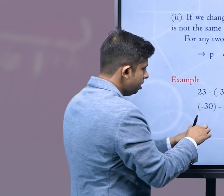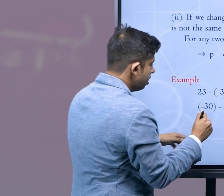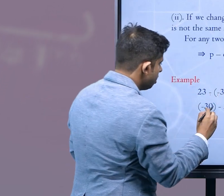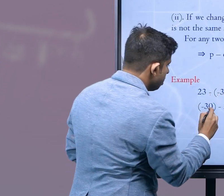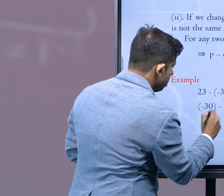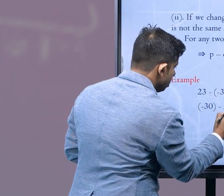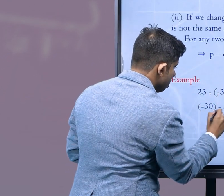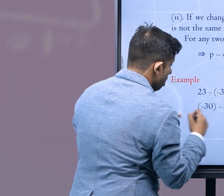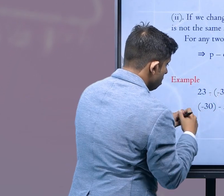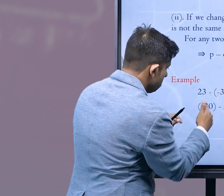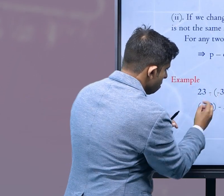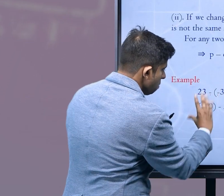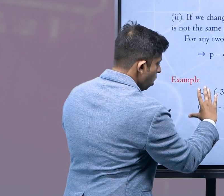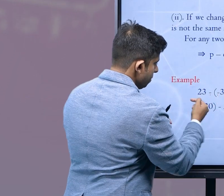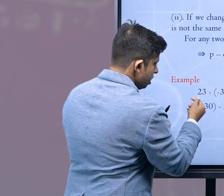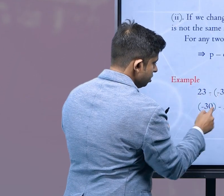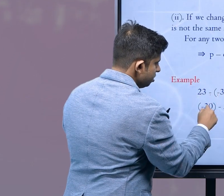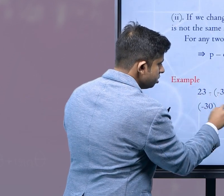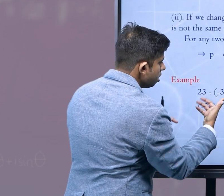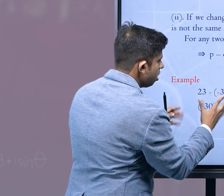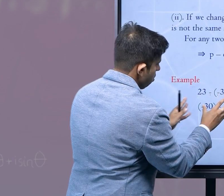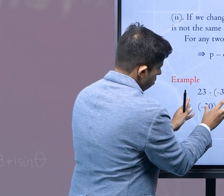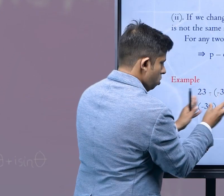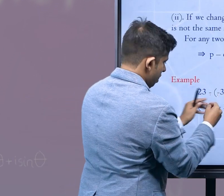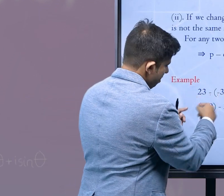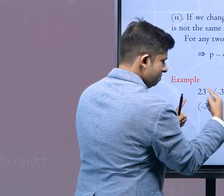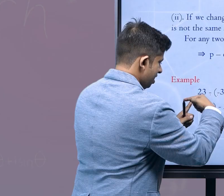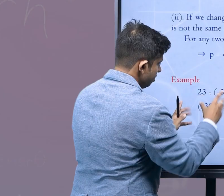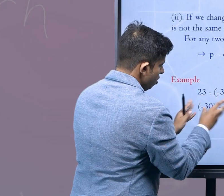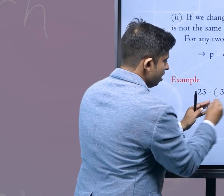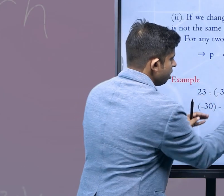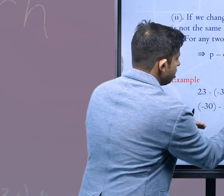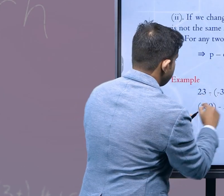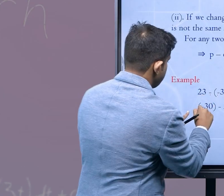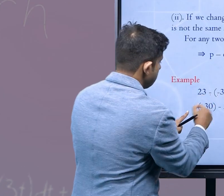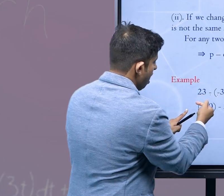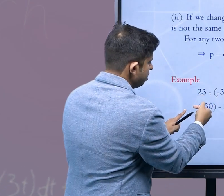Minus 30 in brackets minus 23 is equals to minus 53.